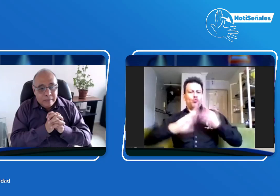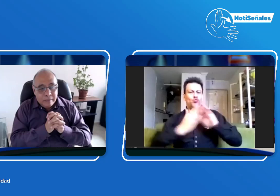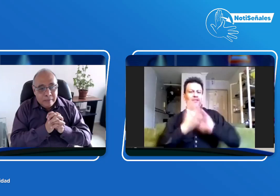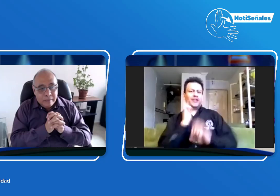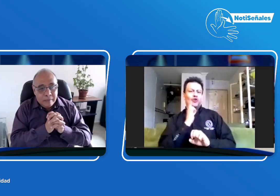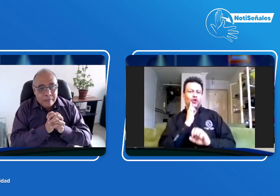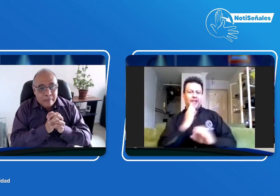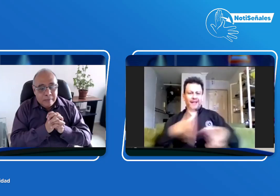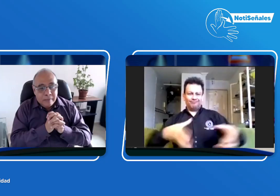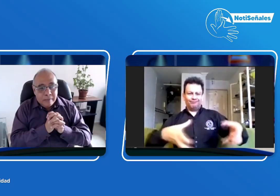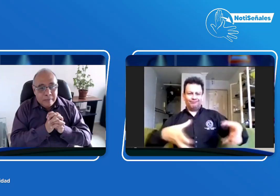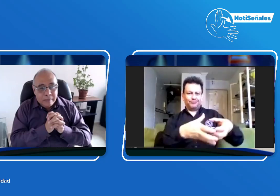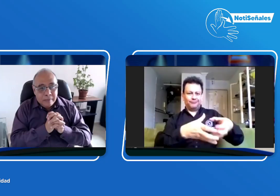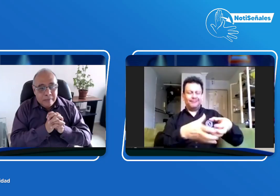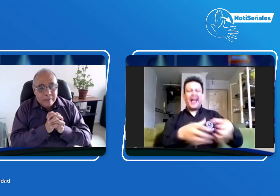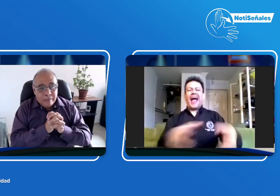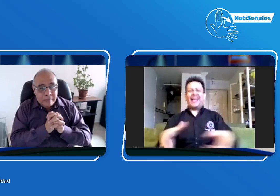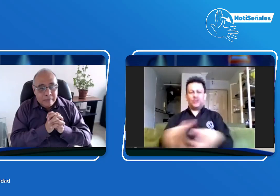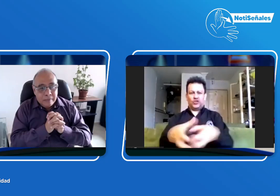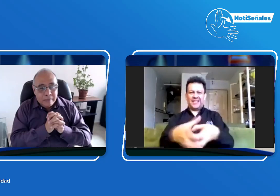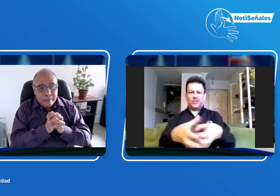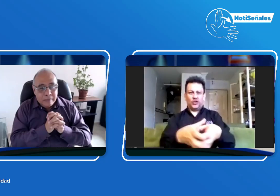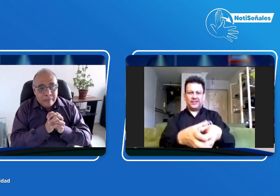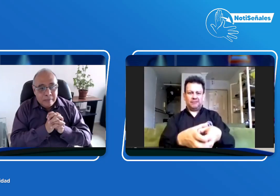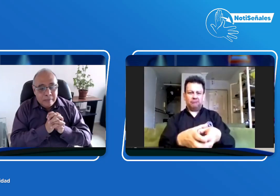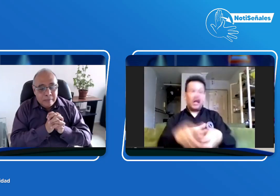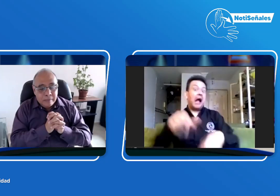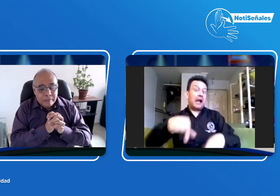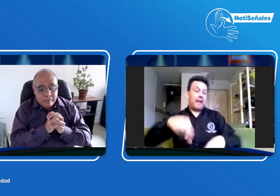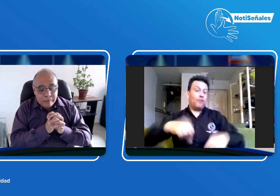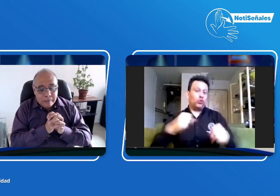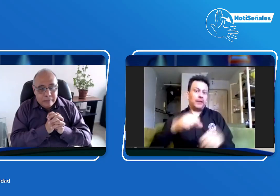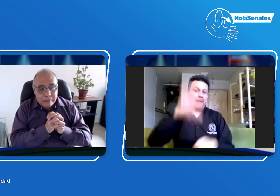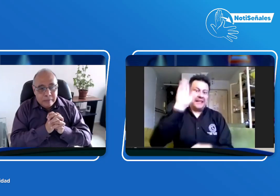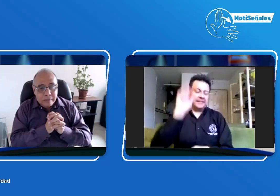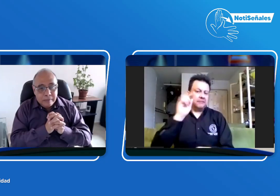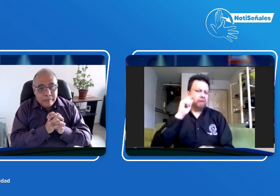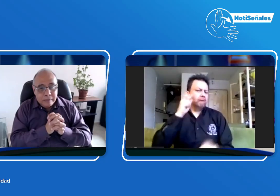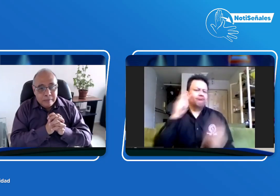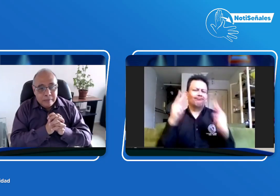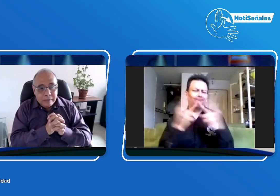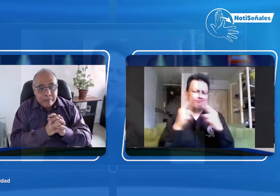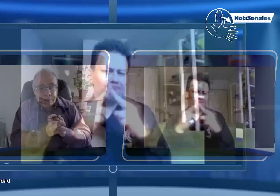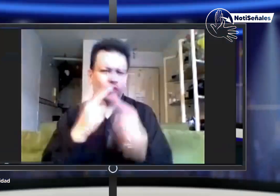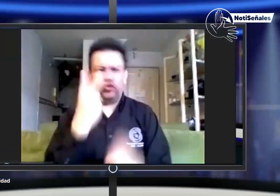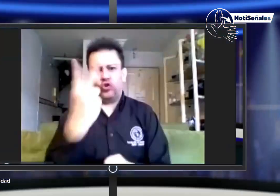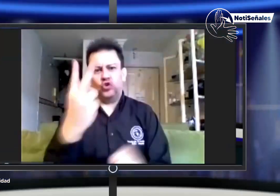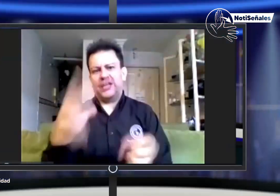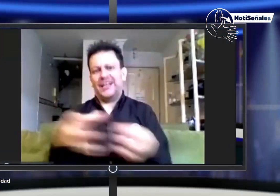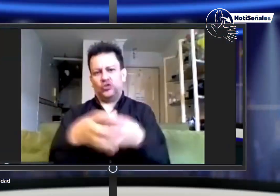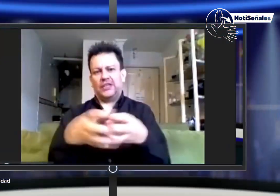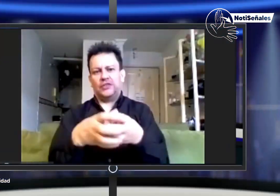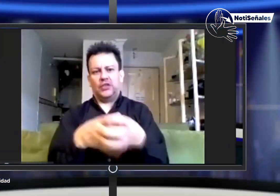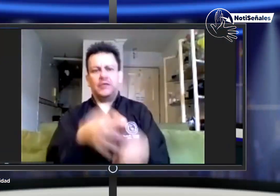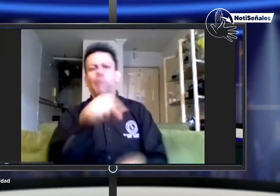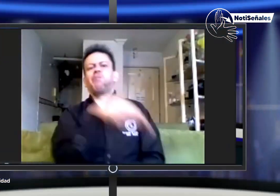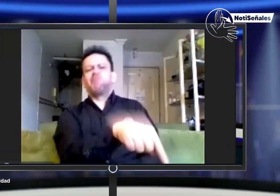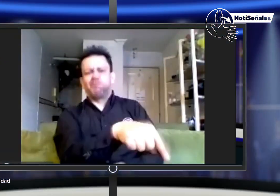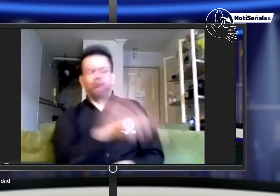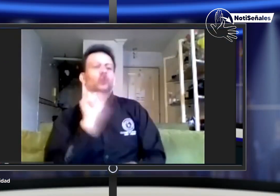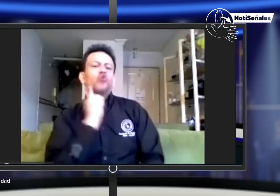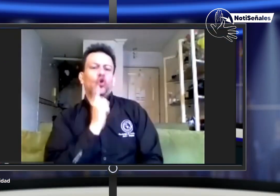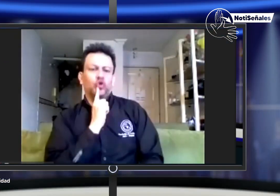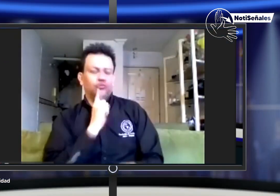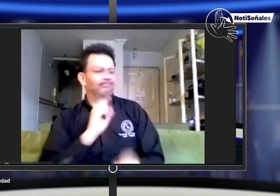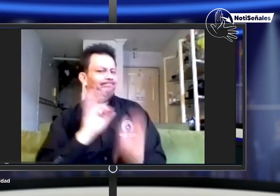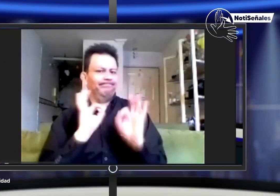Bogotá la comunidad sorda está y las asociaciones de personas sordas en Bogotá, pues conocemos, digamos,